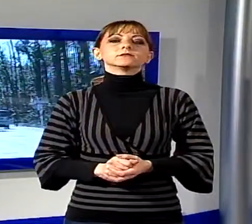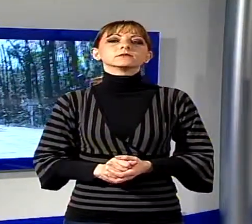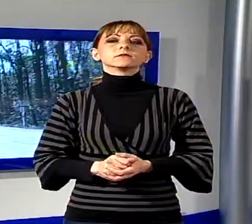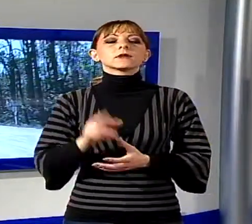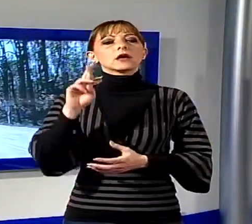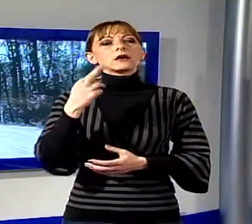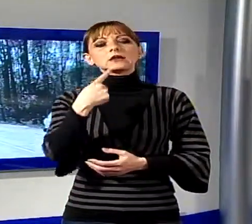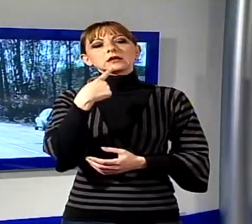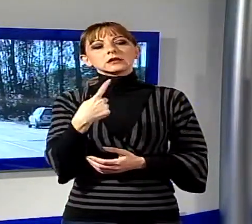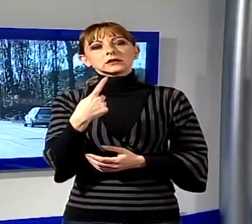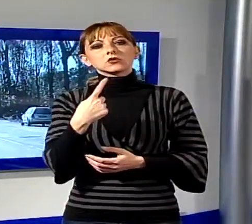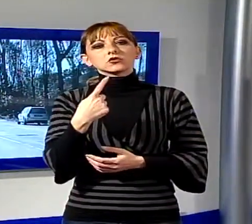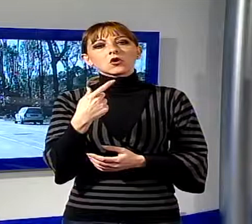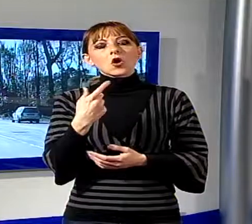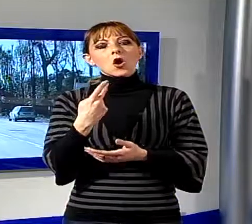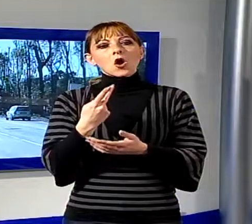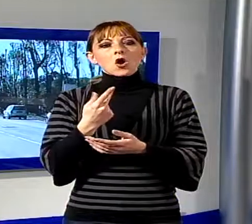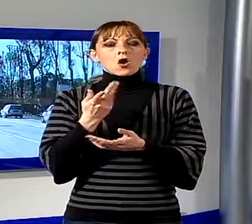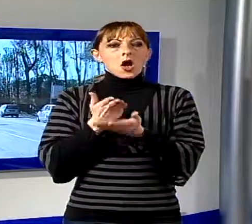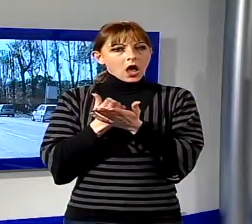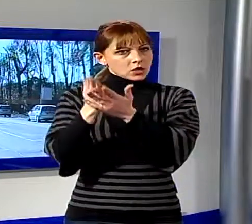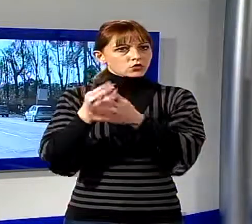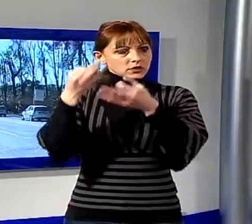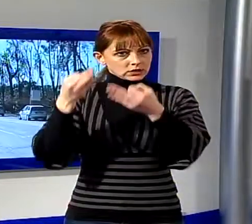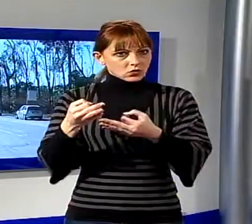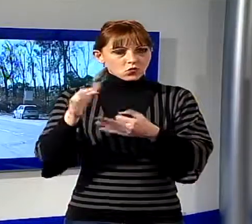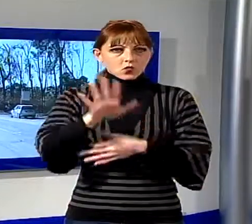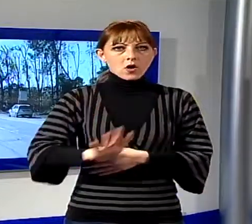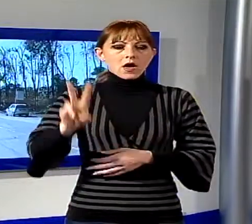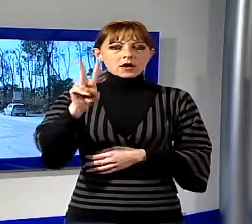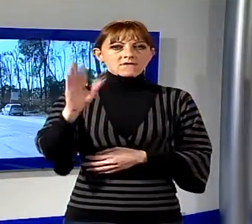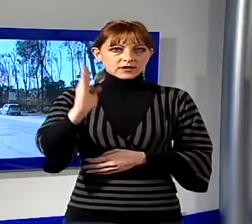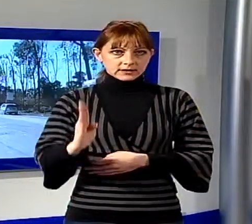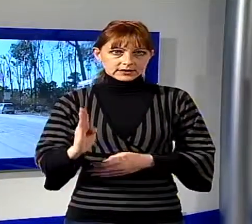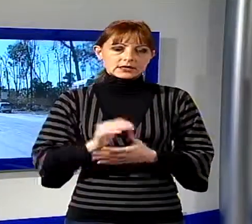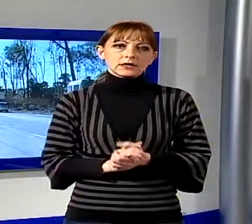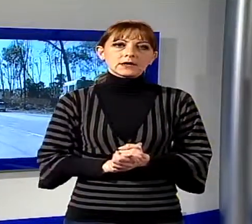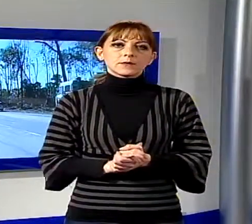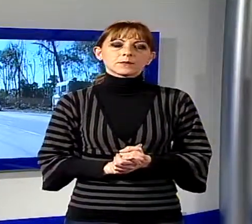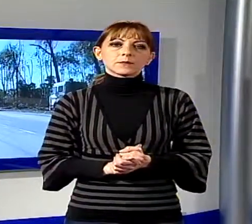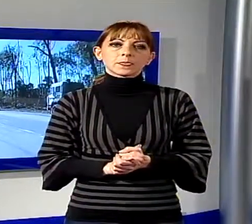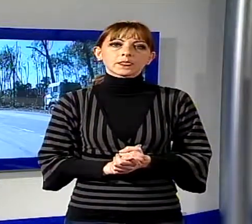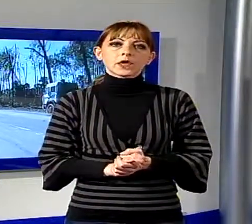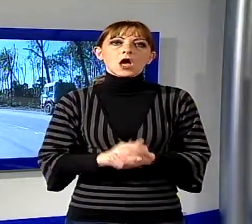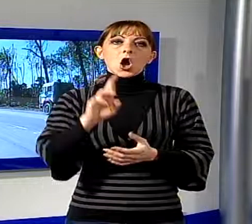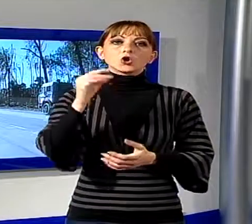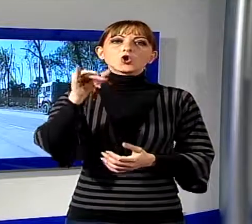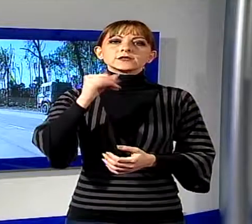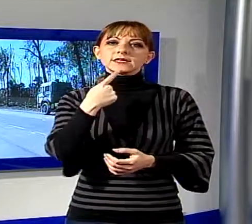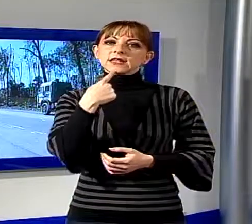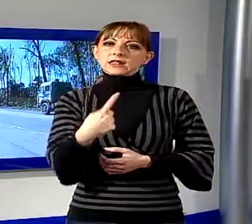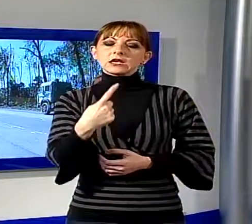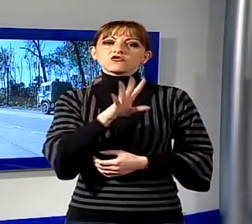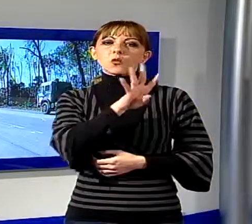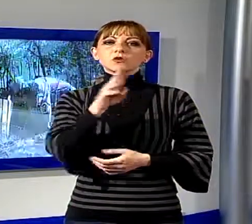Oggi Rossi ha confermato la stima dei danni, 400 milioni di euro nella nostra regione. In Versilia, la zona sicuramente più